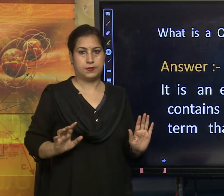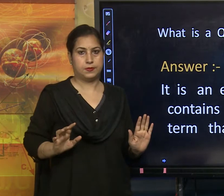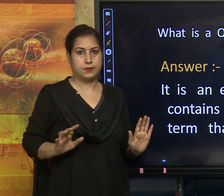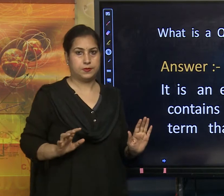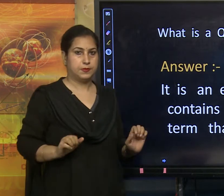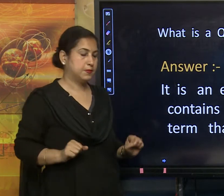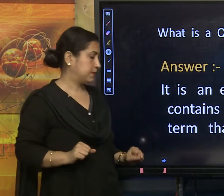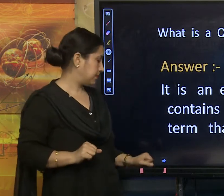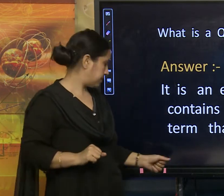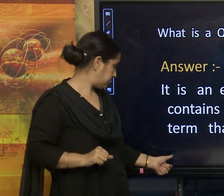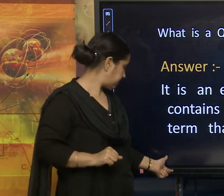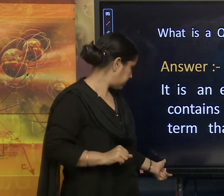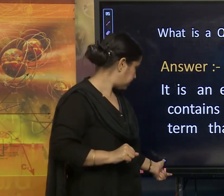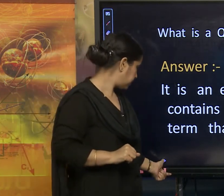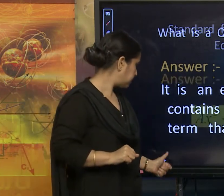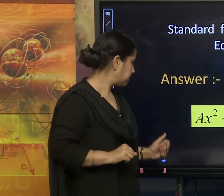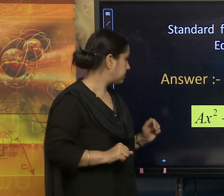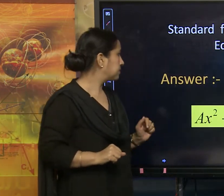में होना चाहिए।